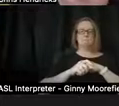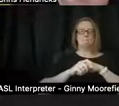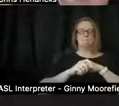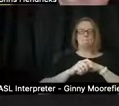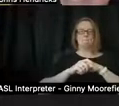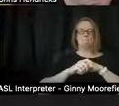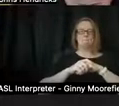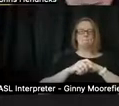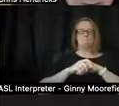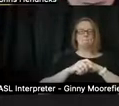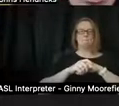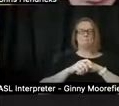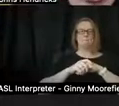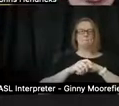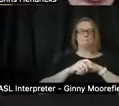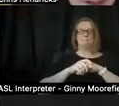ustedes